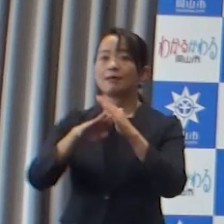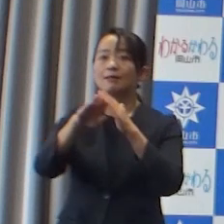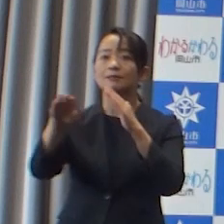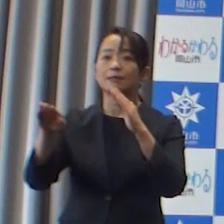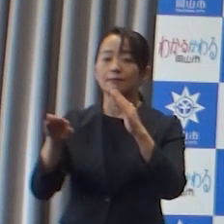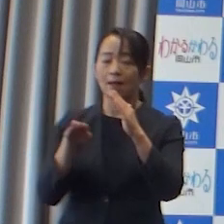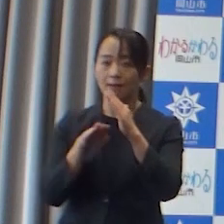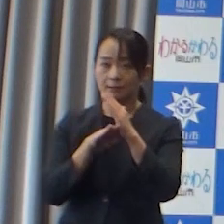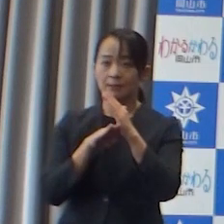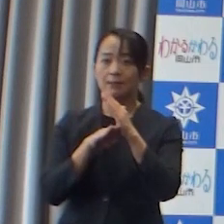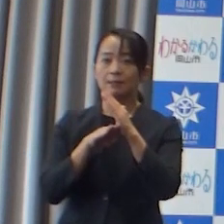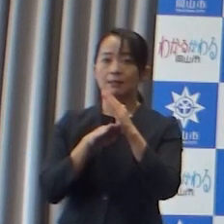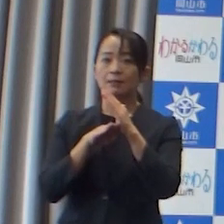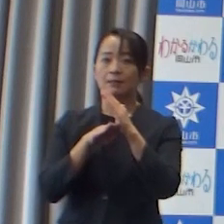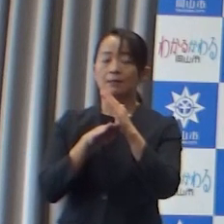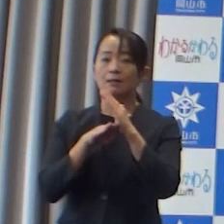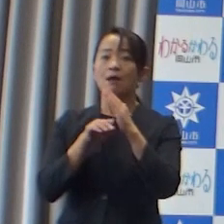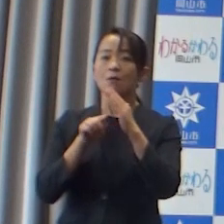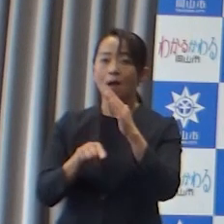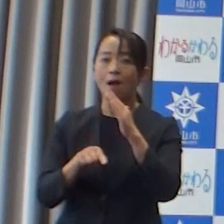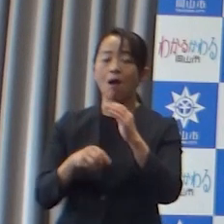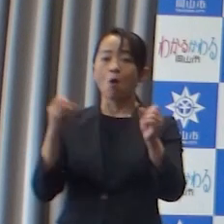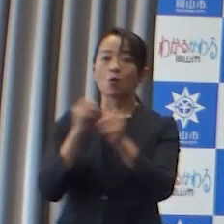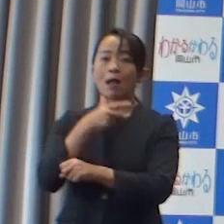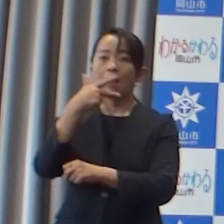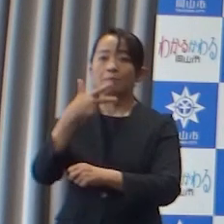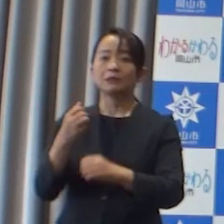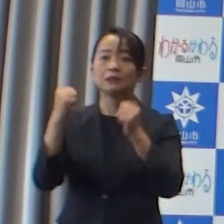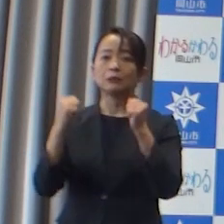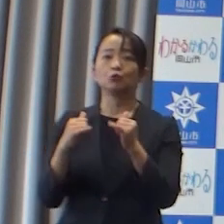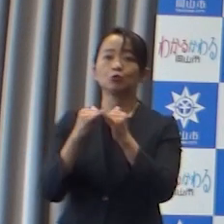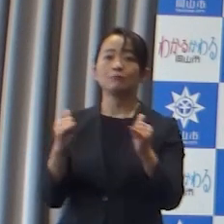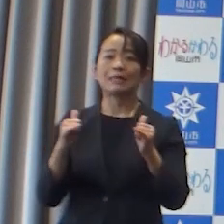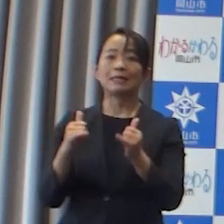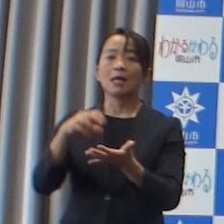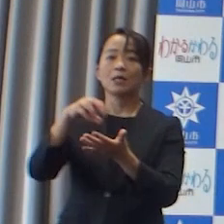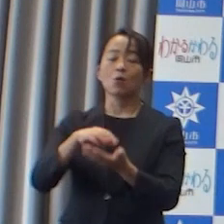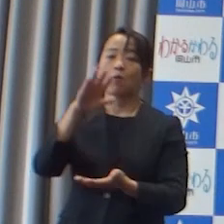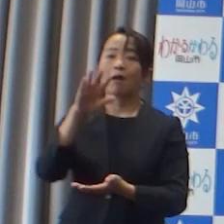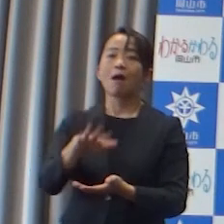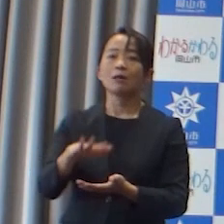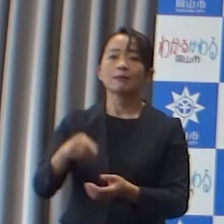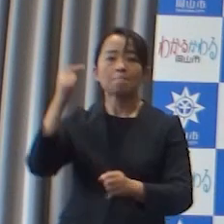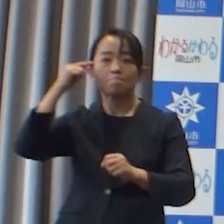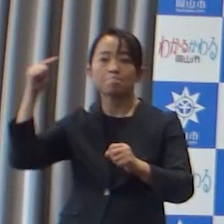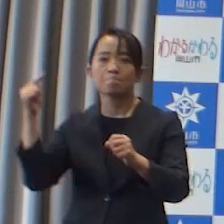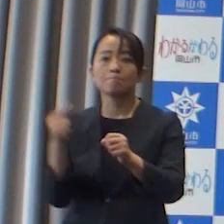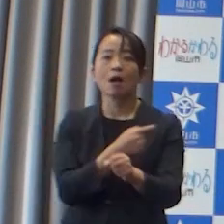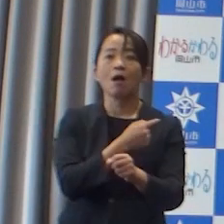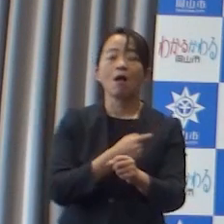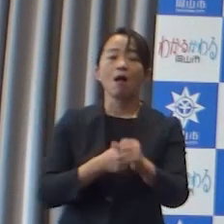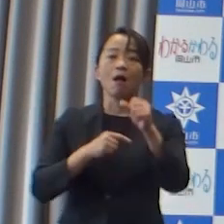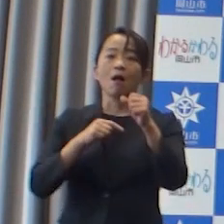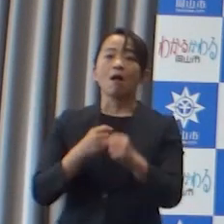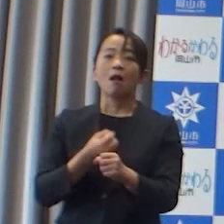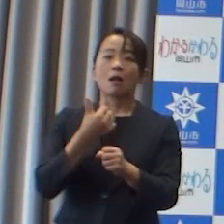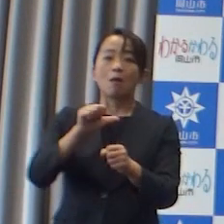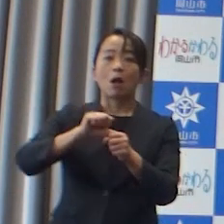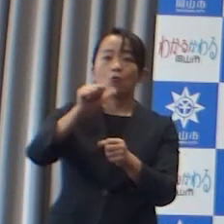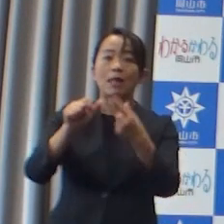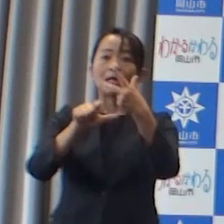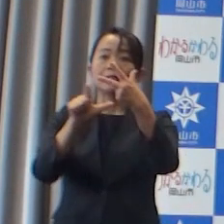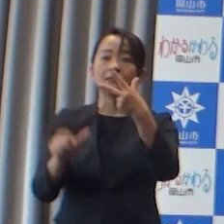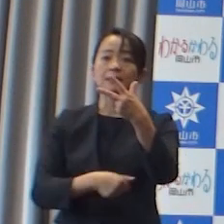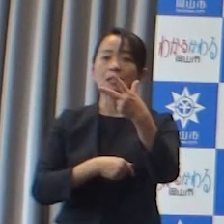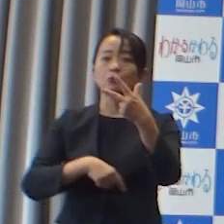請時に岡山市へ住民票があり予期せず令和5年1月から9月までの家